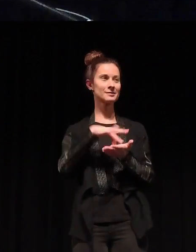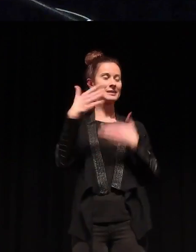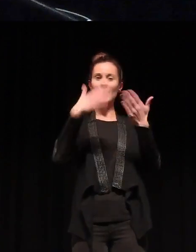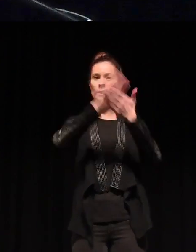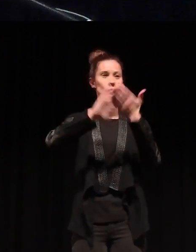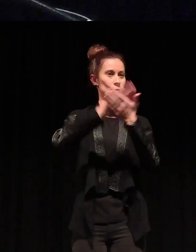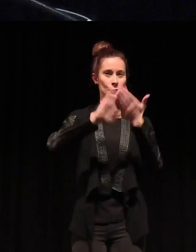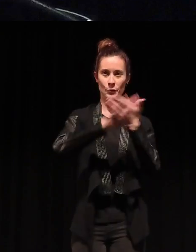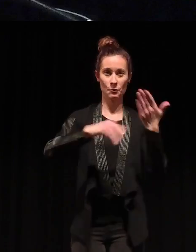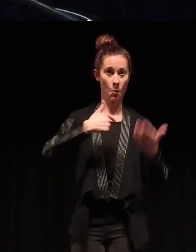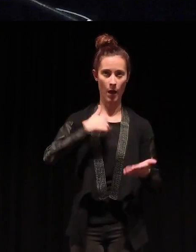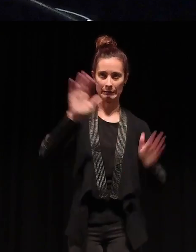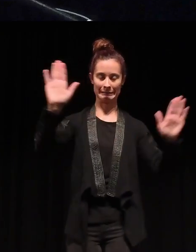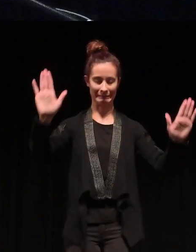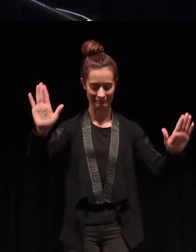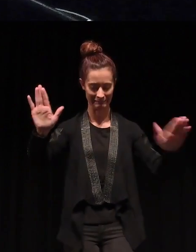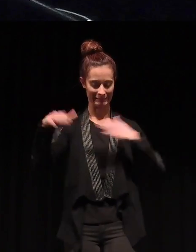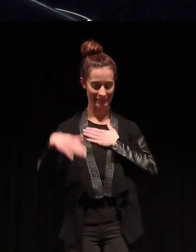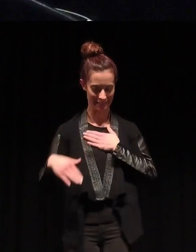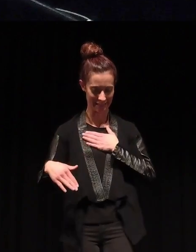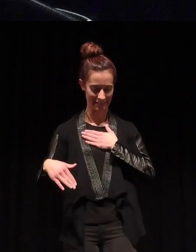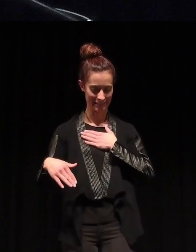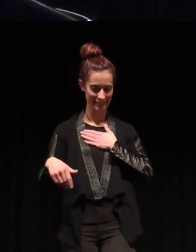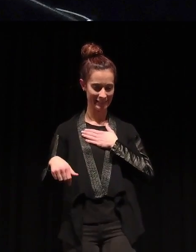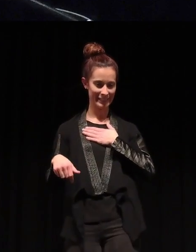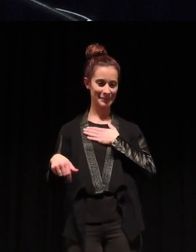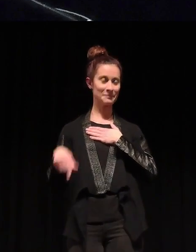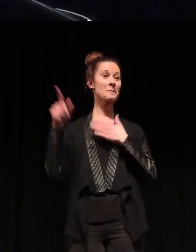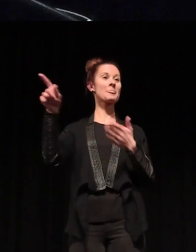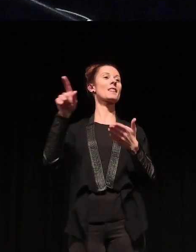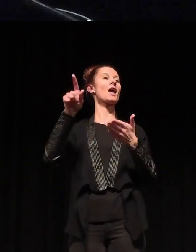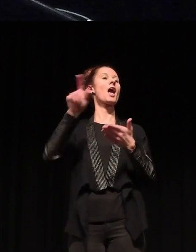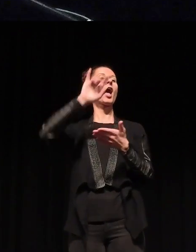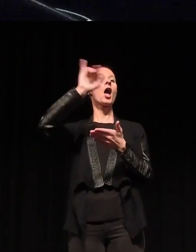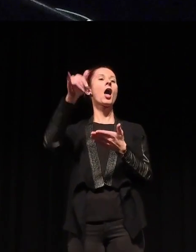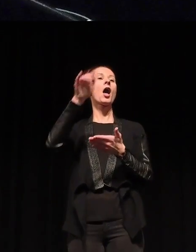Excuse-moi, chérie. Jean Lefleur.